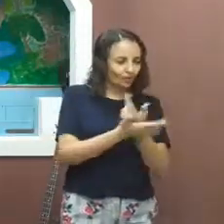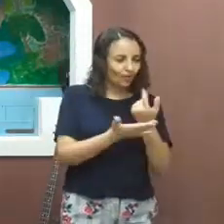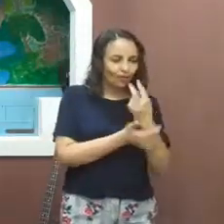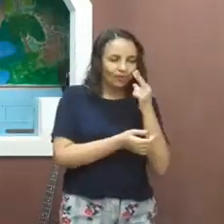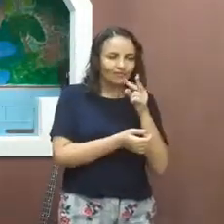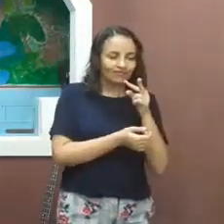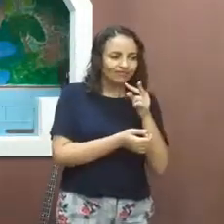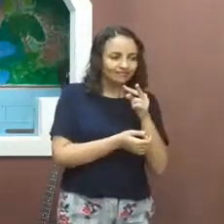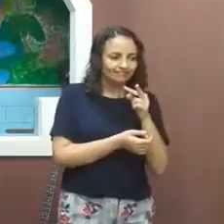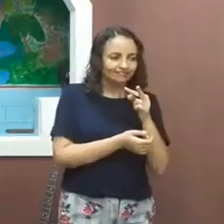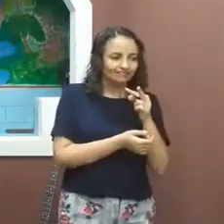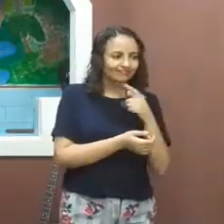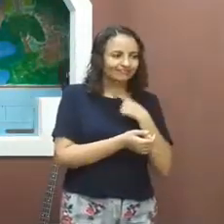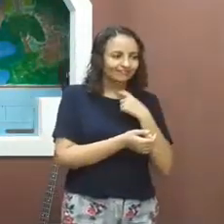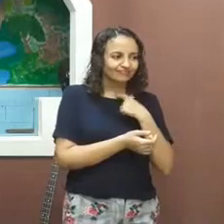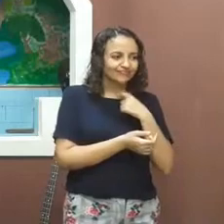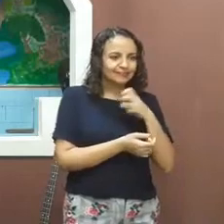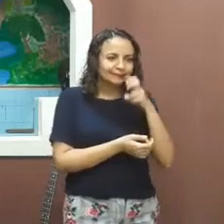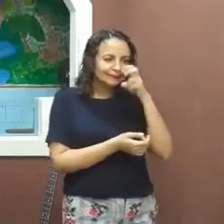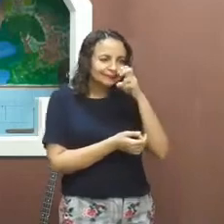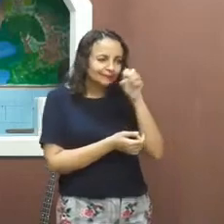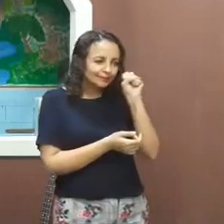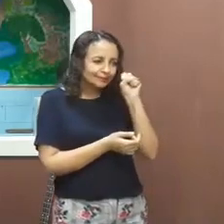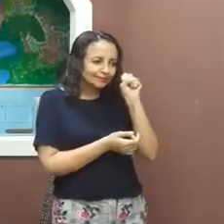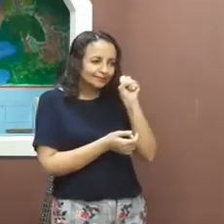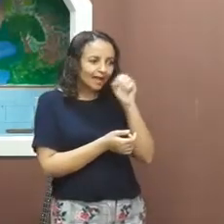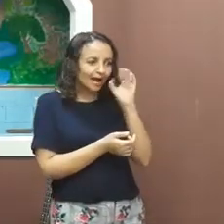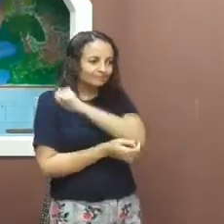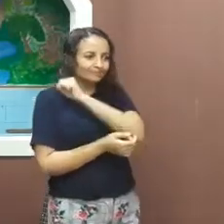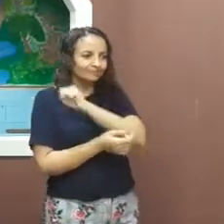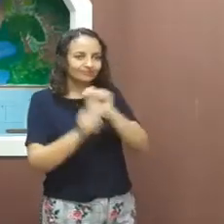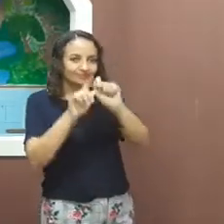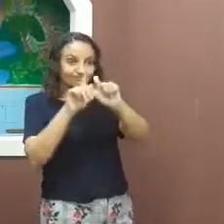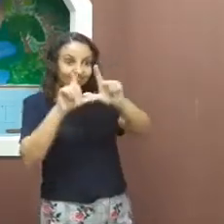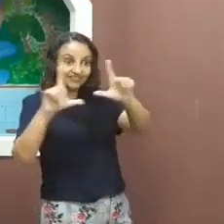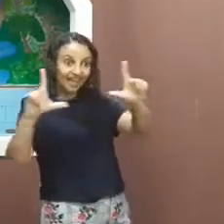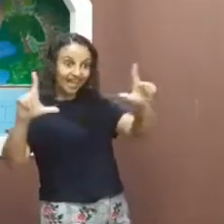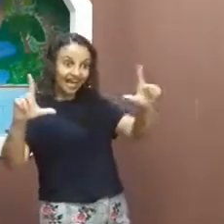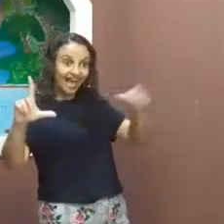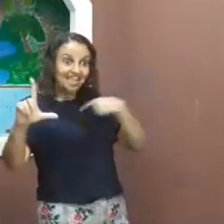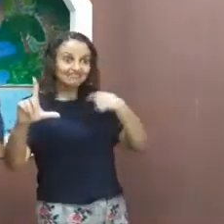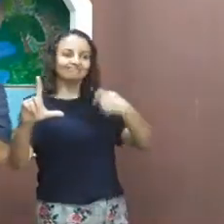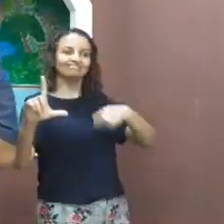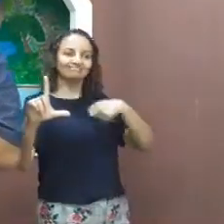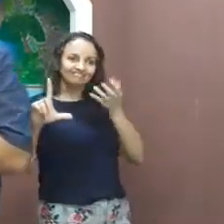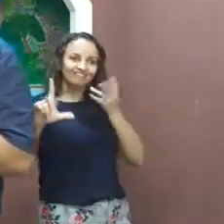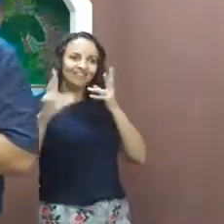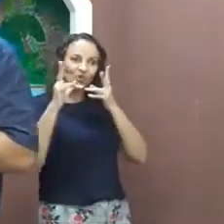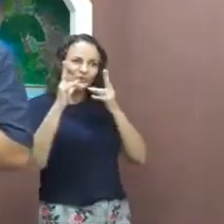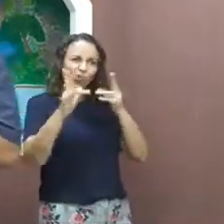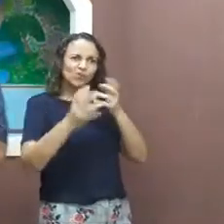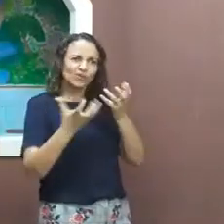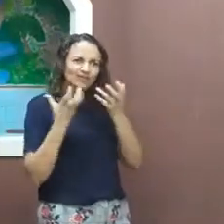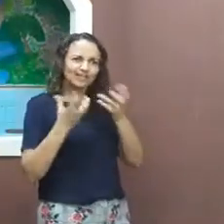segundos, né, do YouTube, que vai fazer, eu não preciso disso.